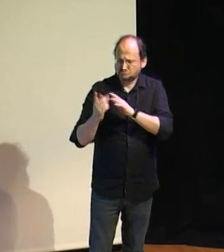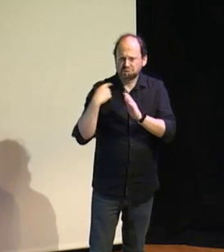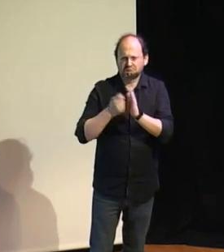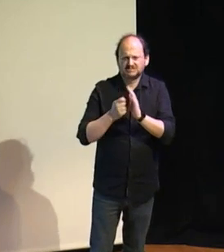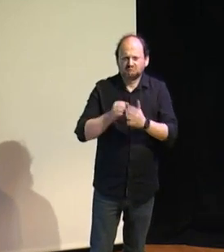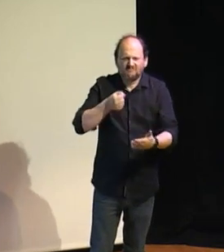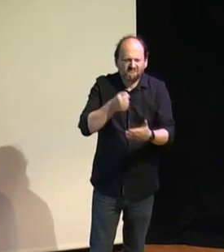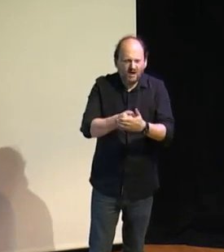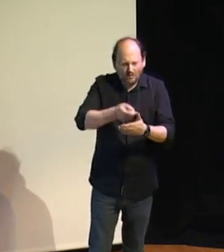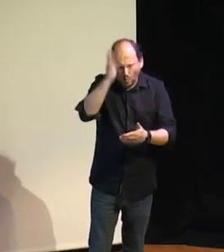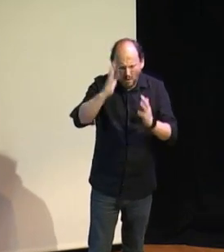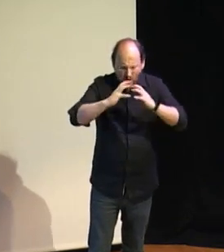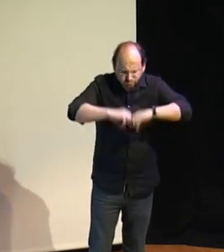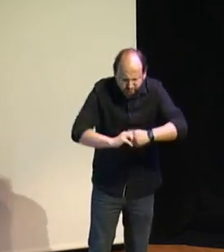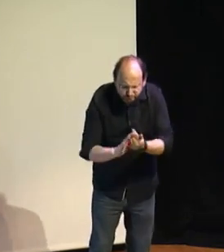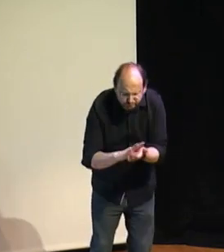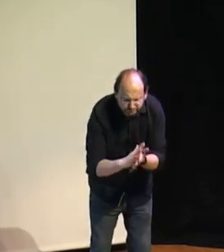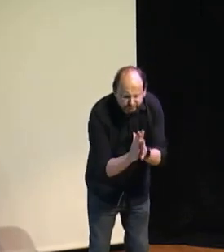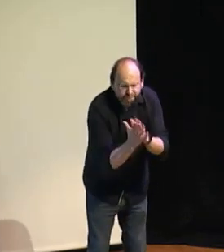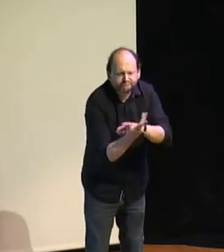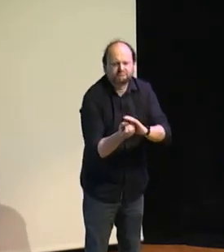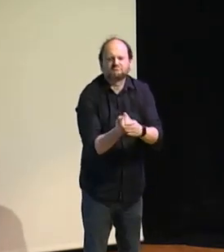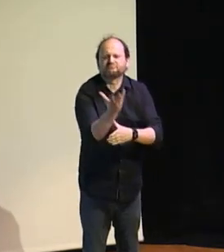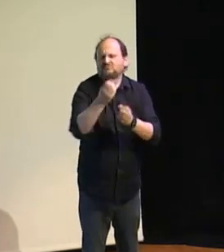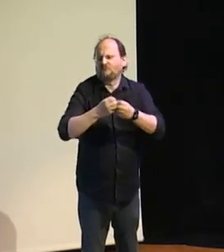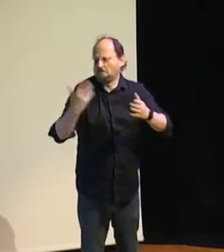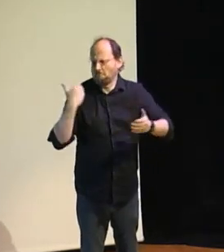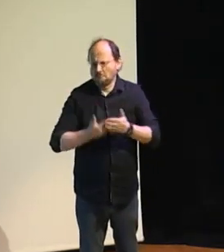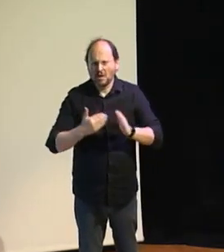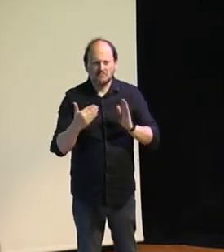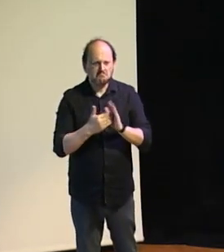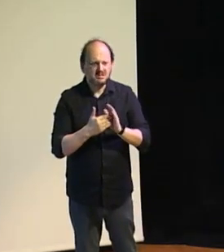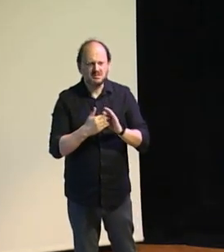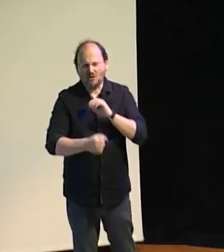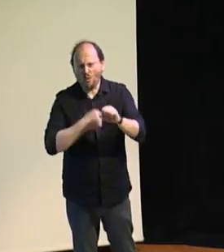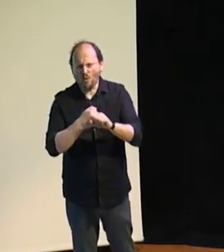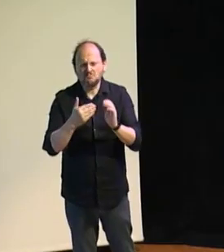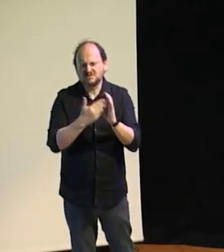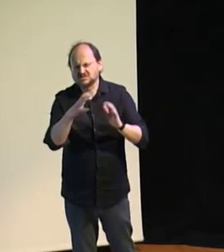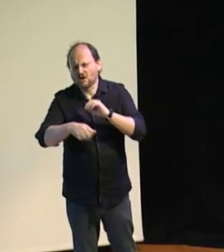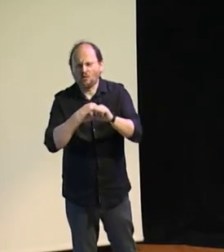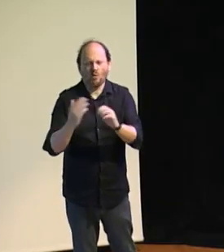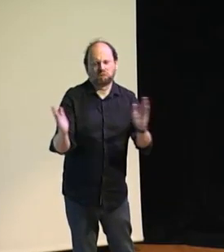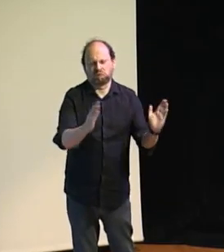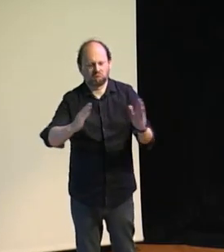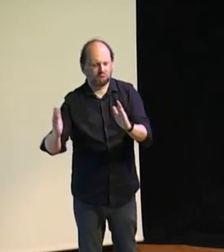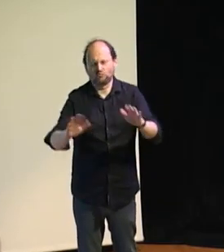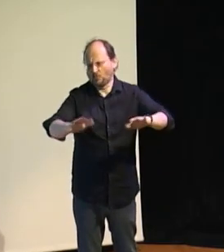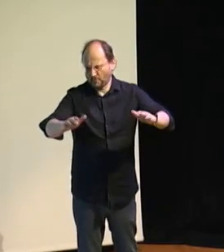français, si on parle du français, le français a émergé, donc l'Empire romain s'est effondré, à peu près 1000 ans, 1500